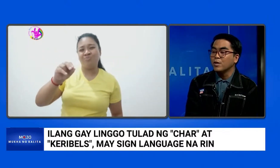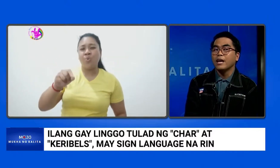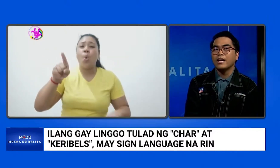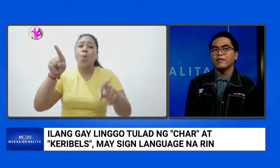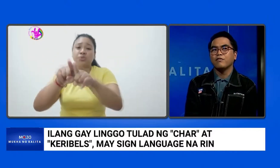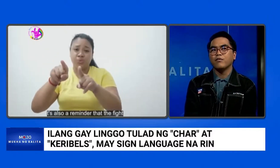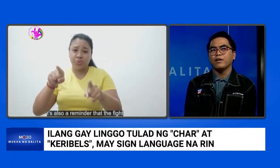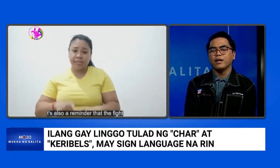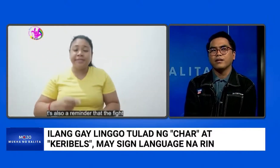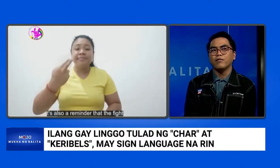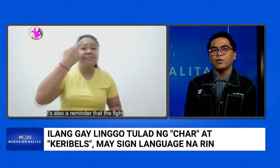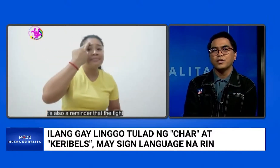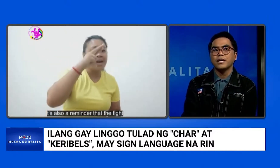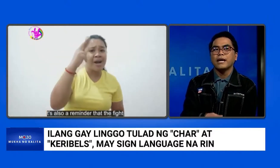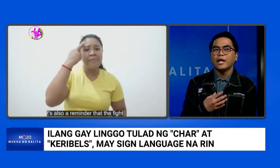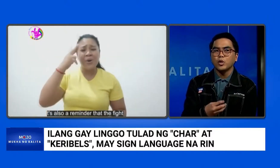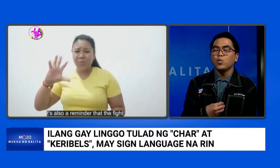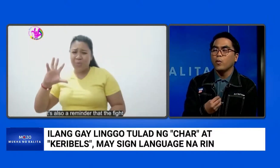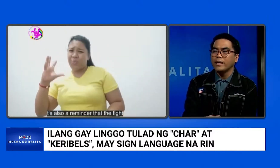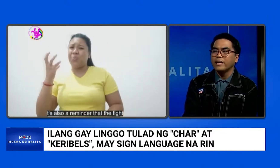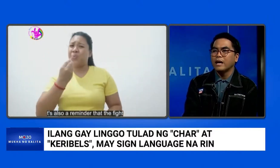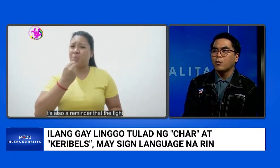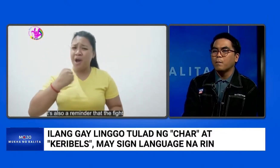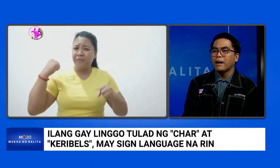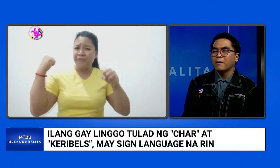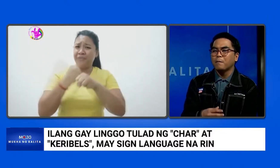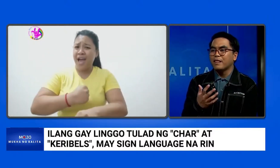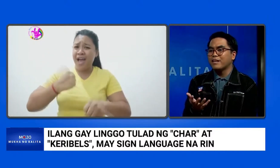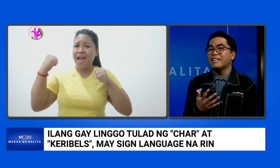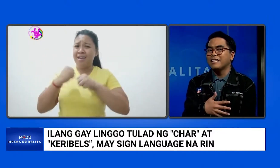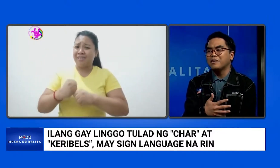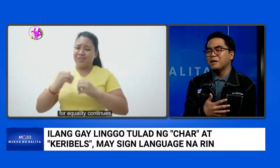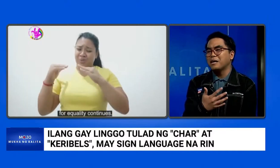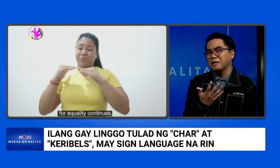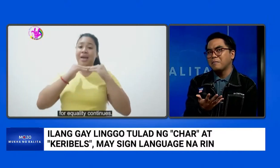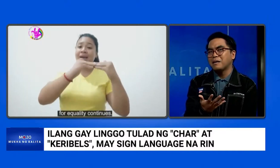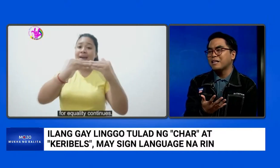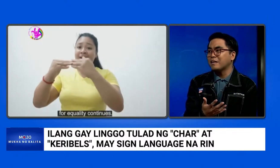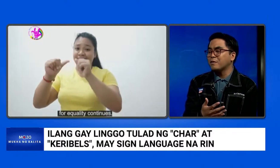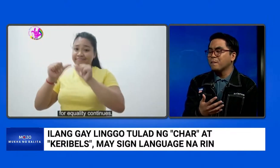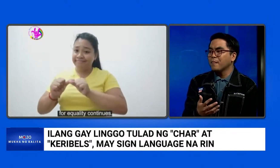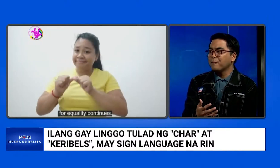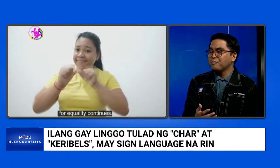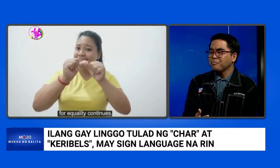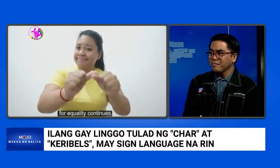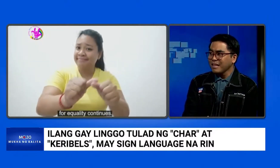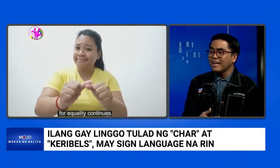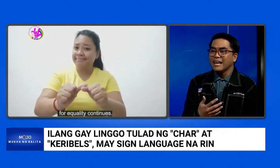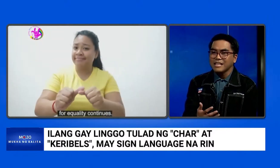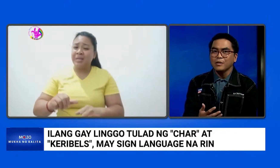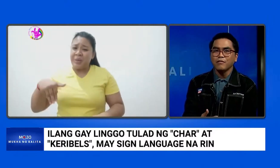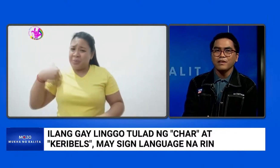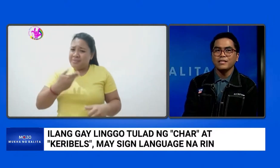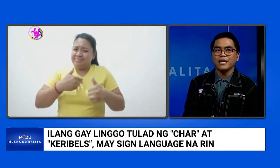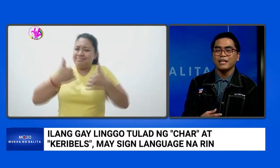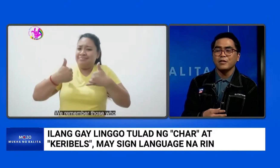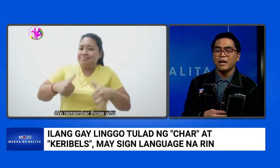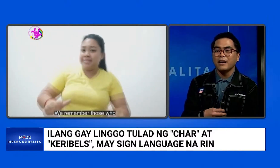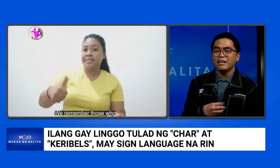and of course, ito yung way nila kung kanina yung eksakto yung feelings, kumbaga. Exactly yung feelings, and then relieve